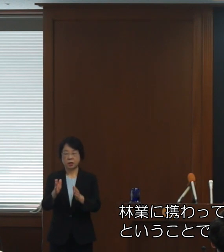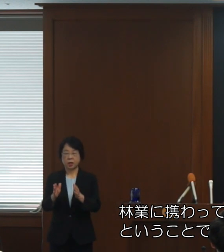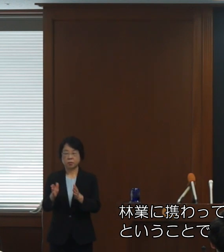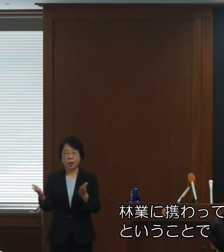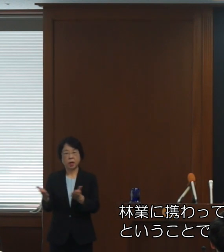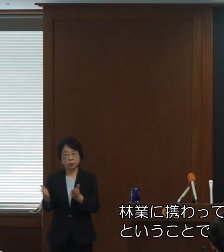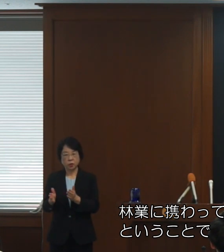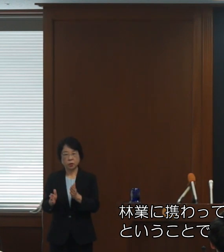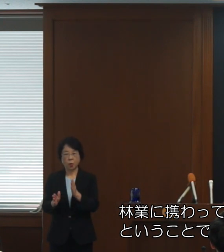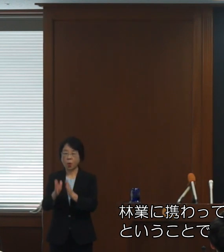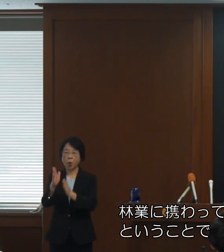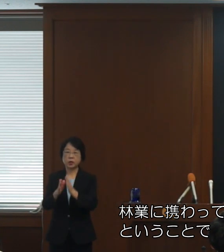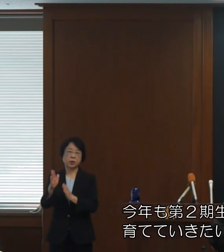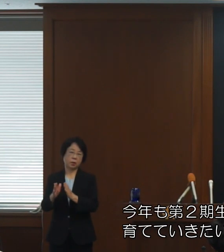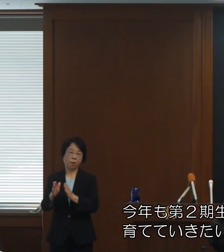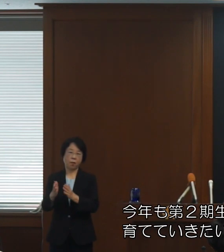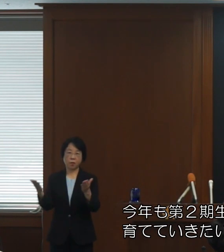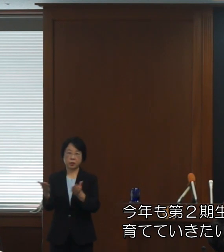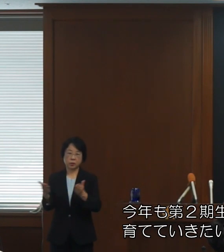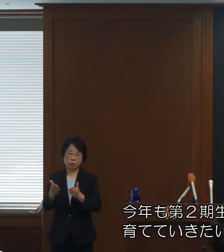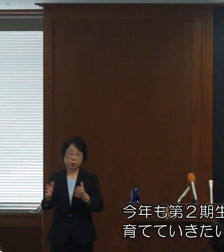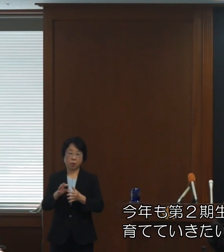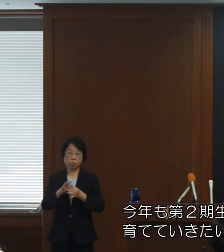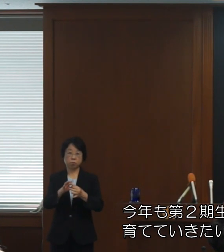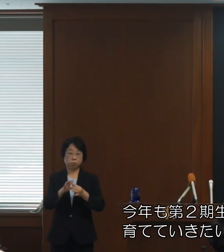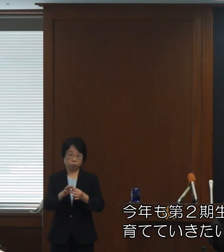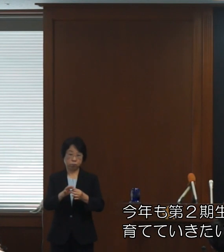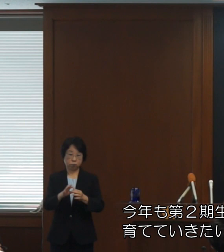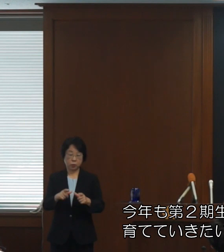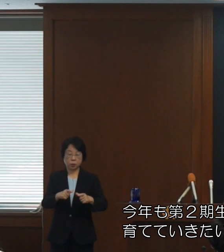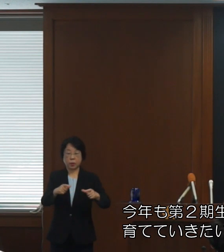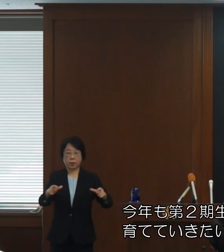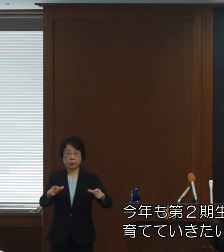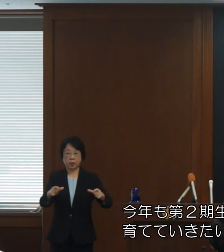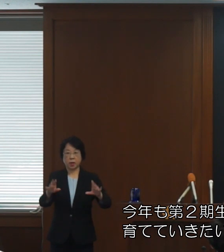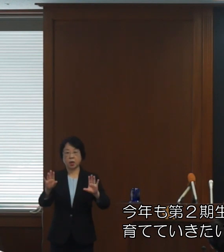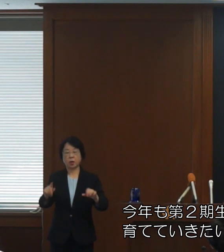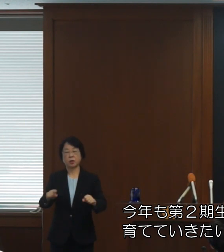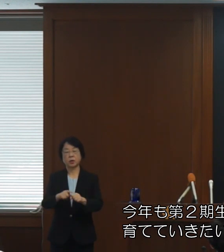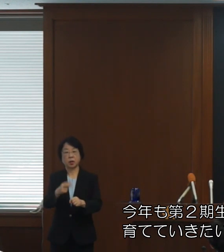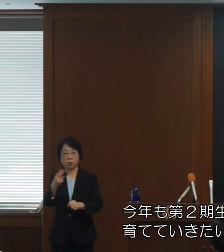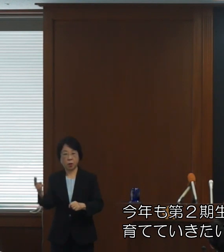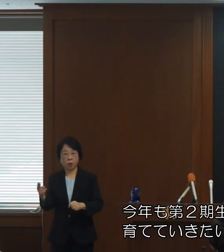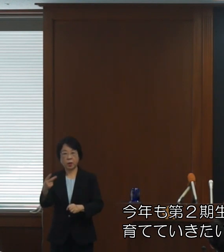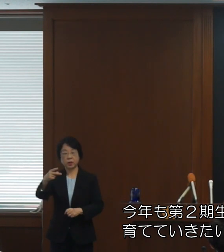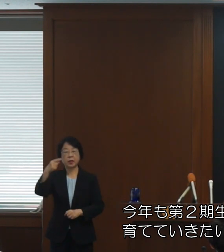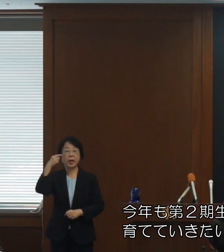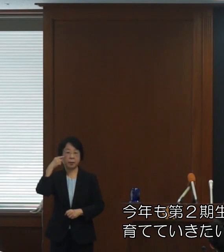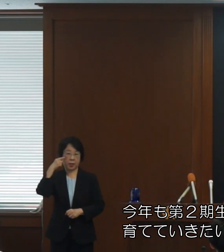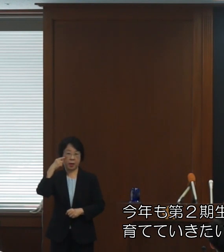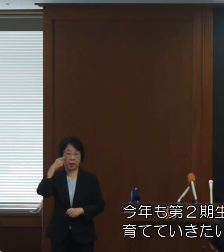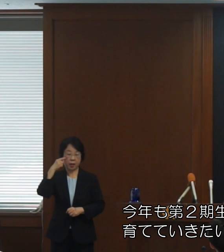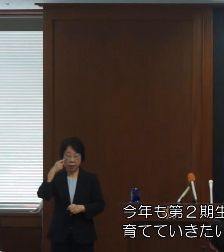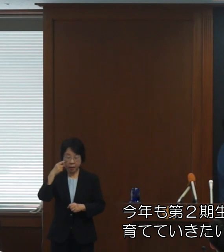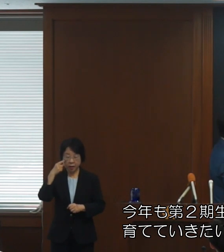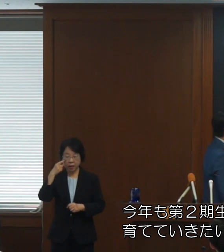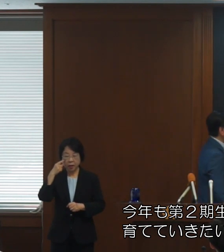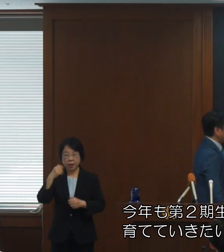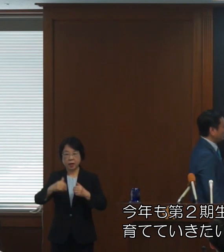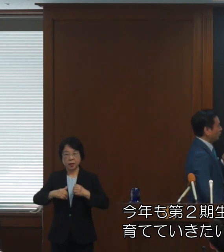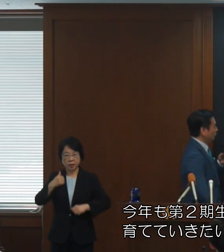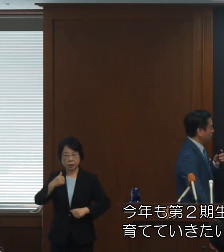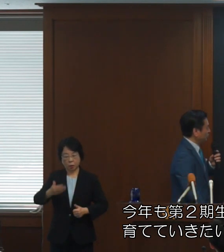に携わっていただけるようになったということで今年も第2弾ということで第二期生をまた同じような形で